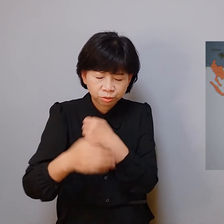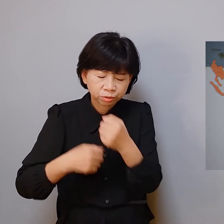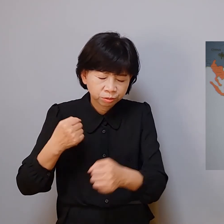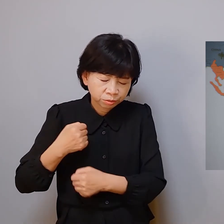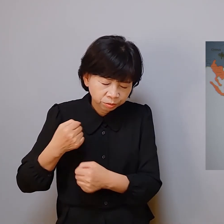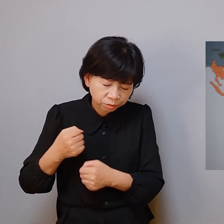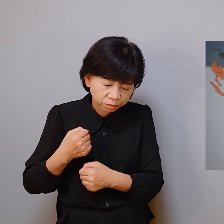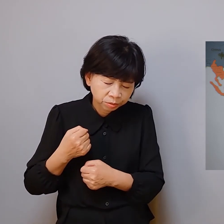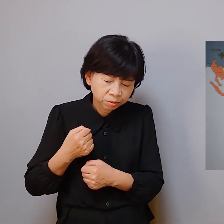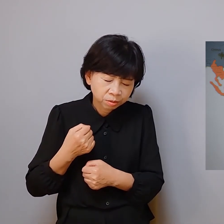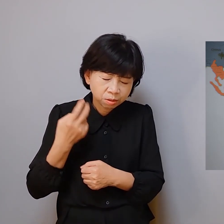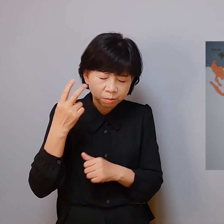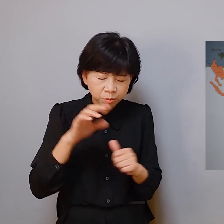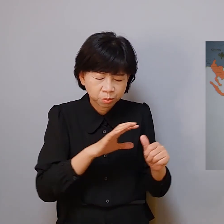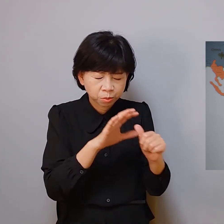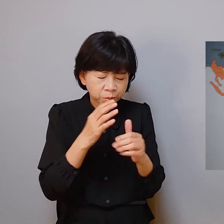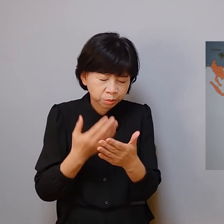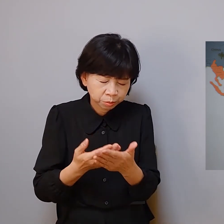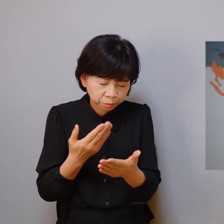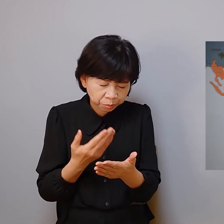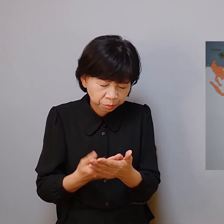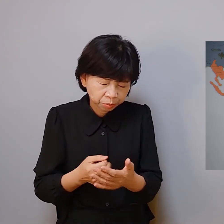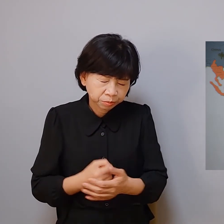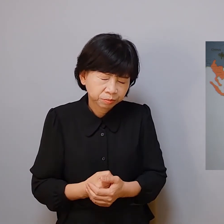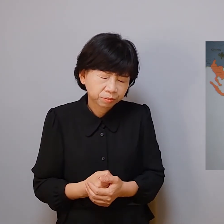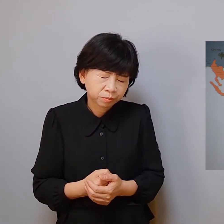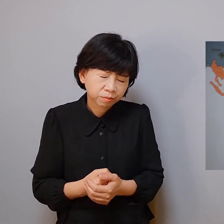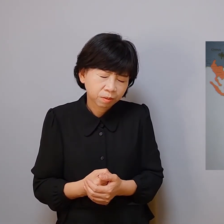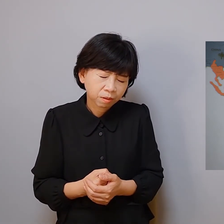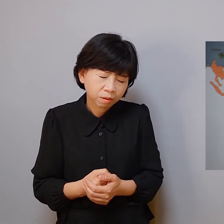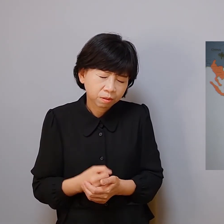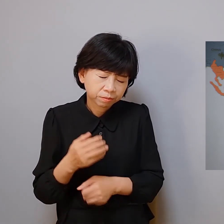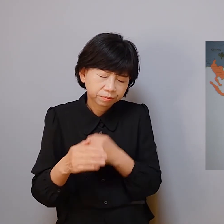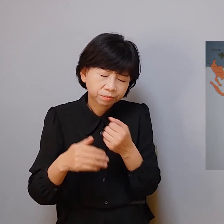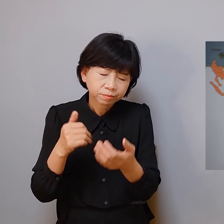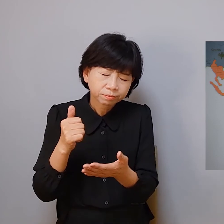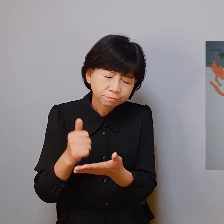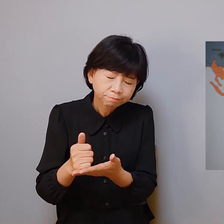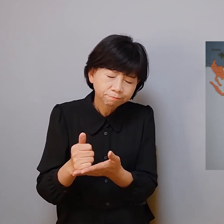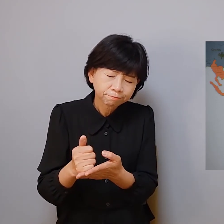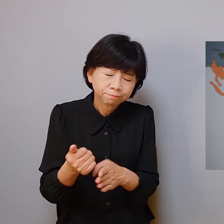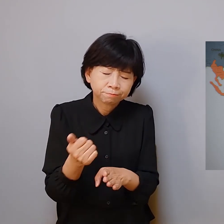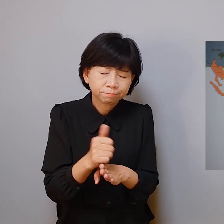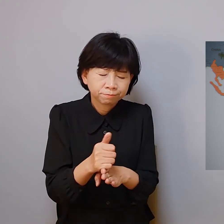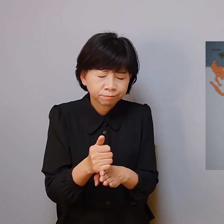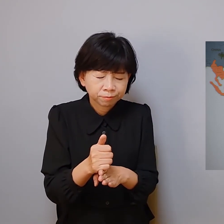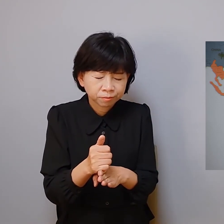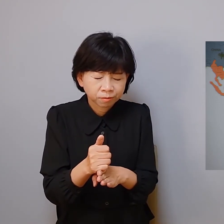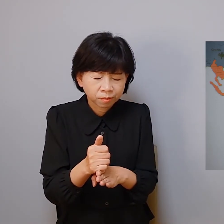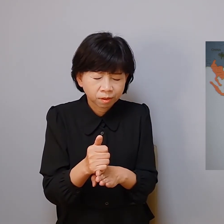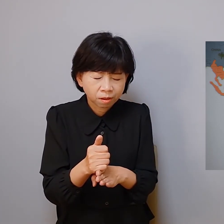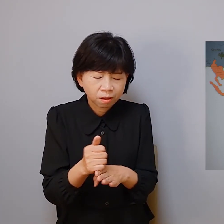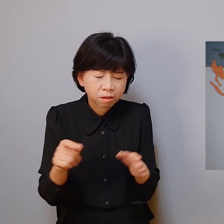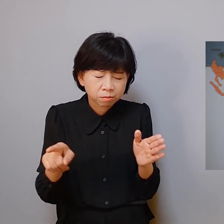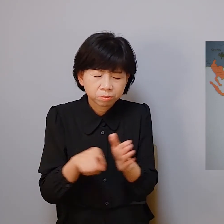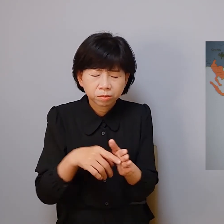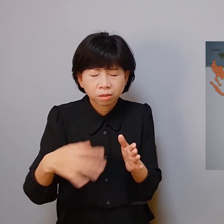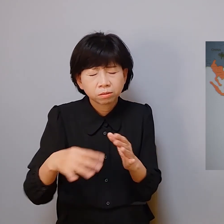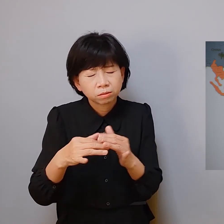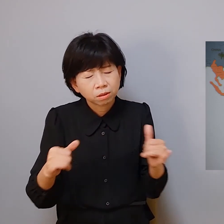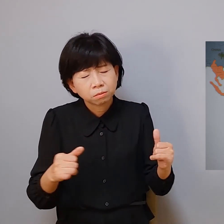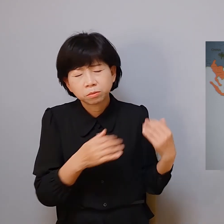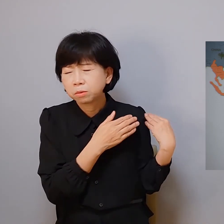보호하여 주시옵소서. 하나님 죽어가는 영혼들을 그냥 볼 수 없어 저희들 투게더 축제를 하고